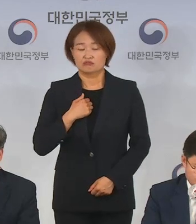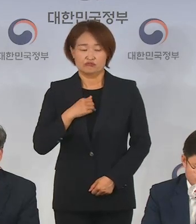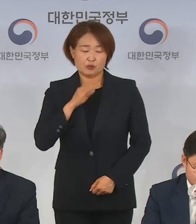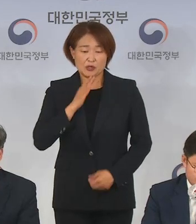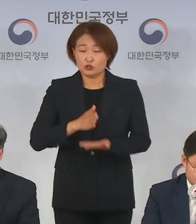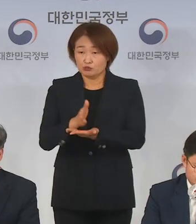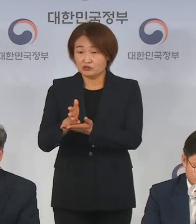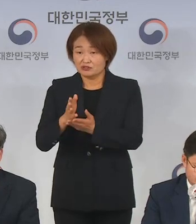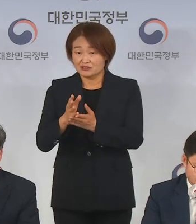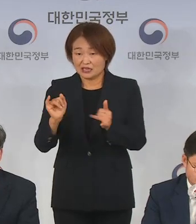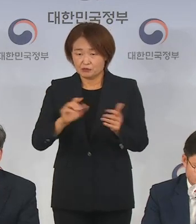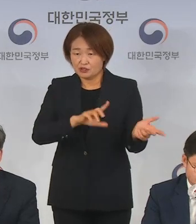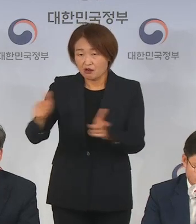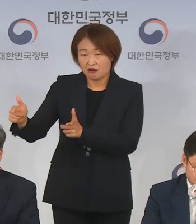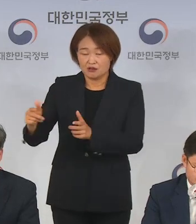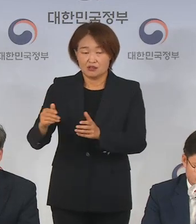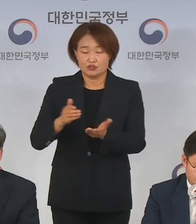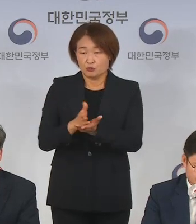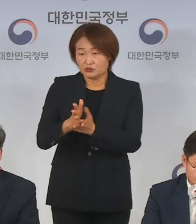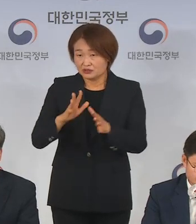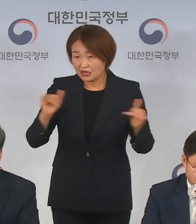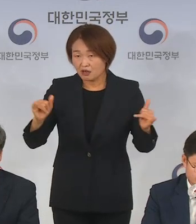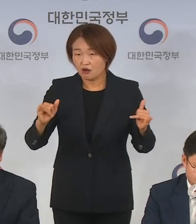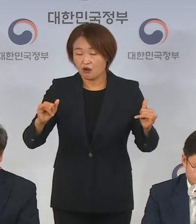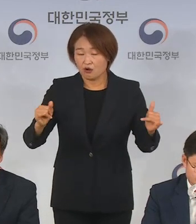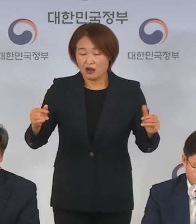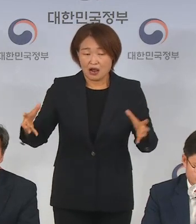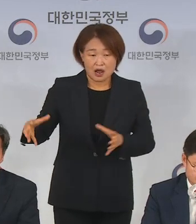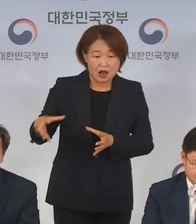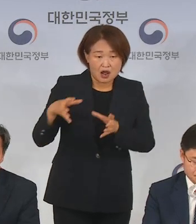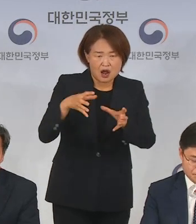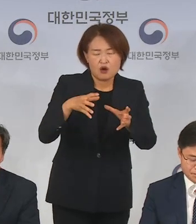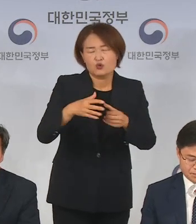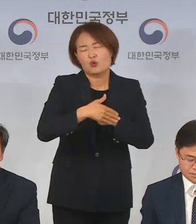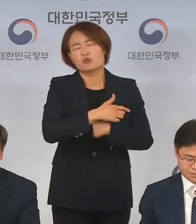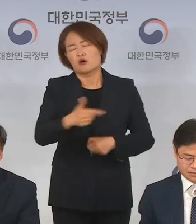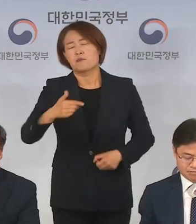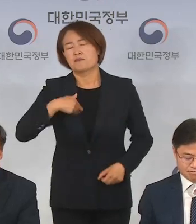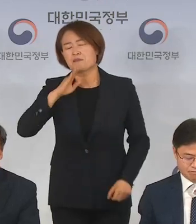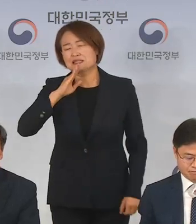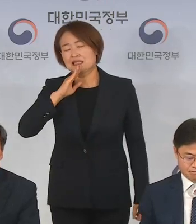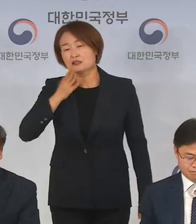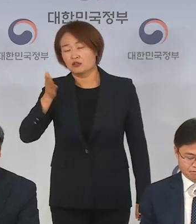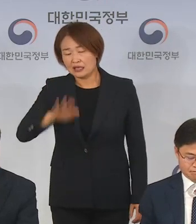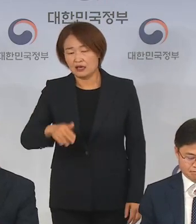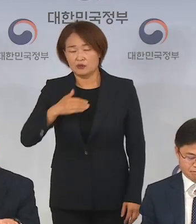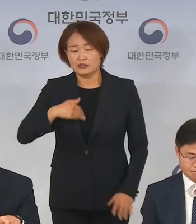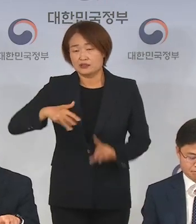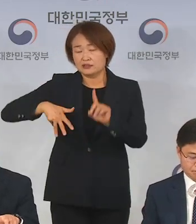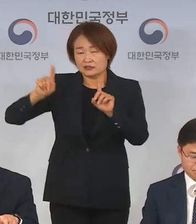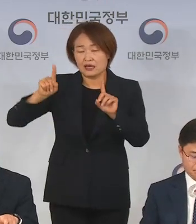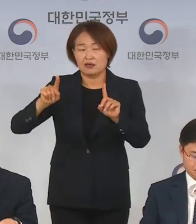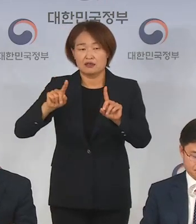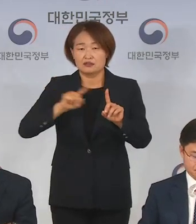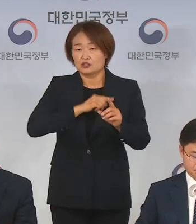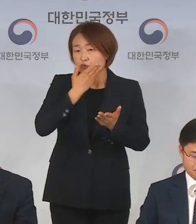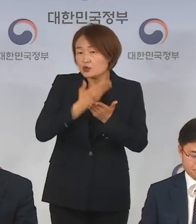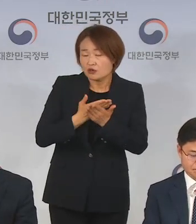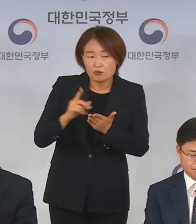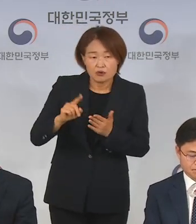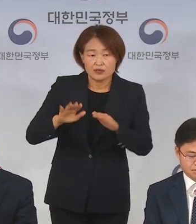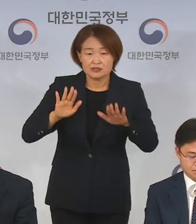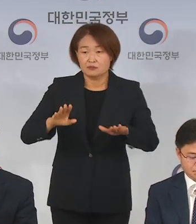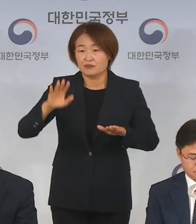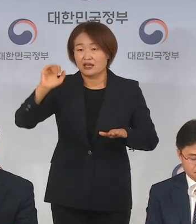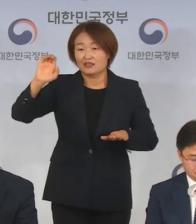가면 도움이 많이 될 것을 당연히 기대를 합니다. 그렇지만 저희의 1차적인 주안점은 지금 당장